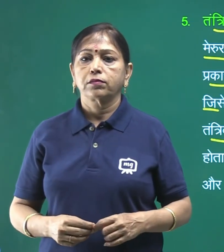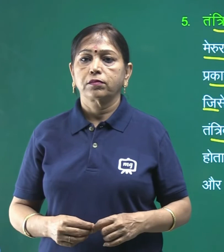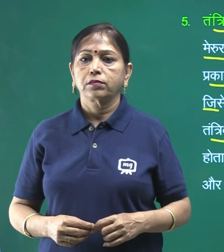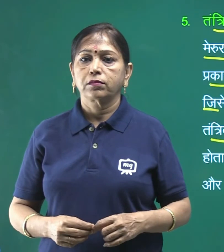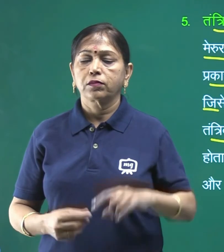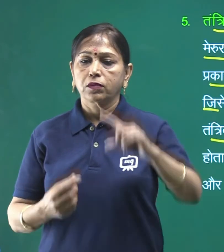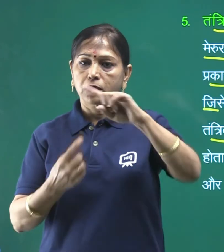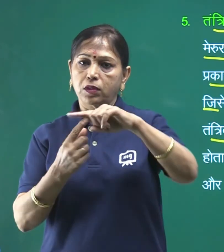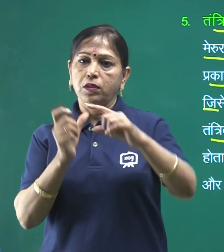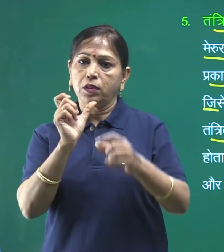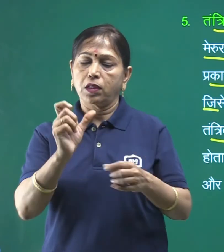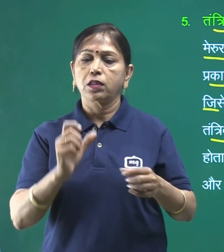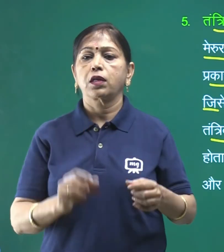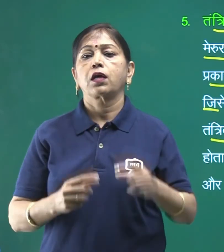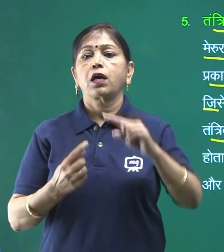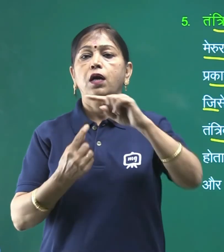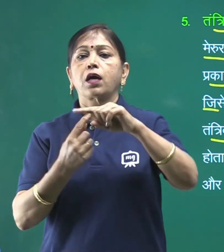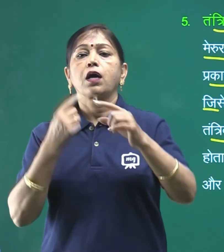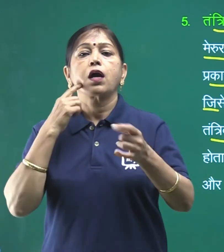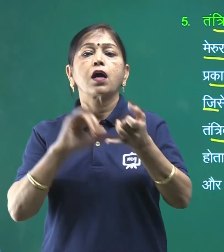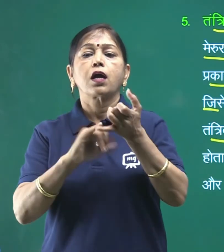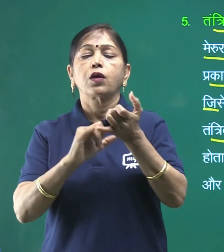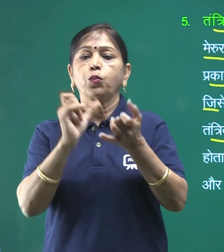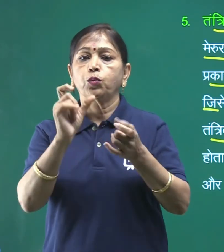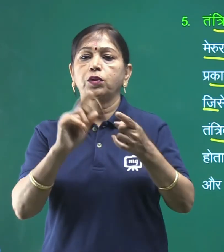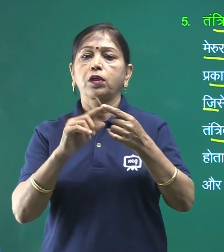तंत्रिका ऊतक